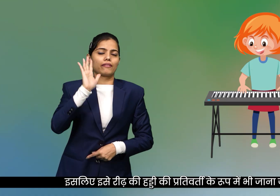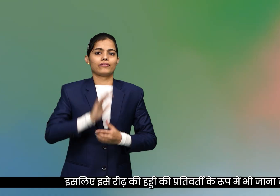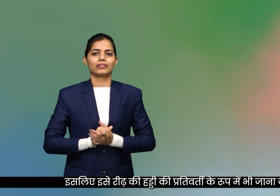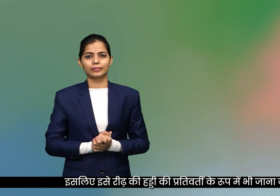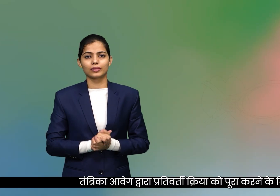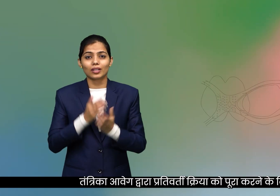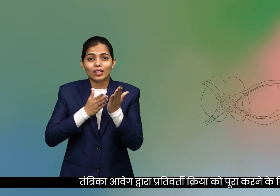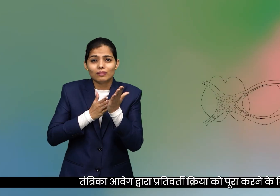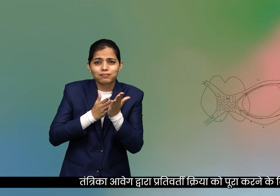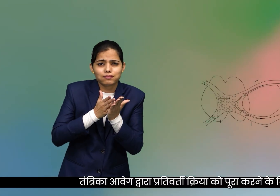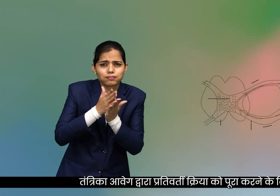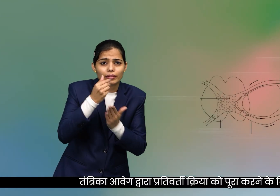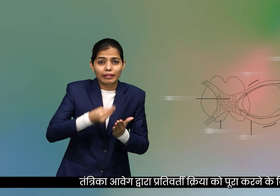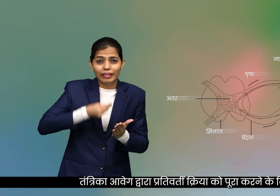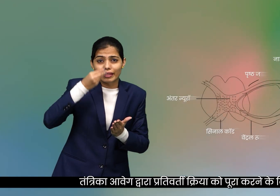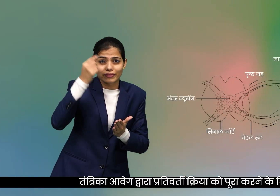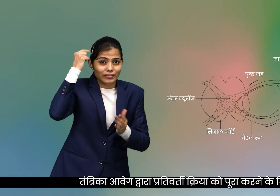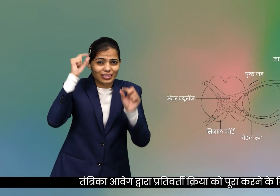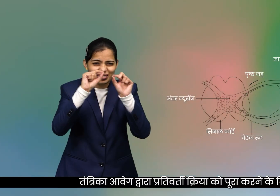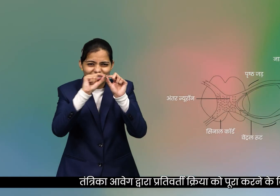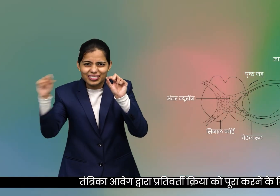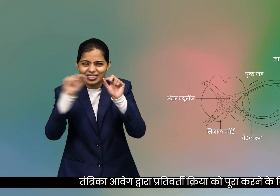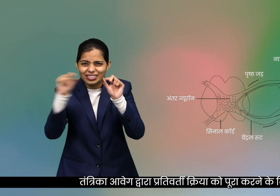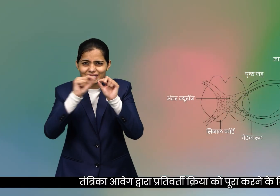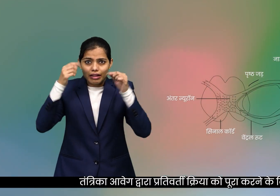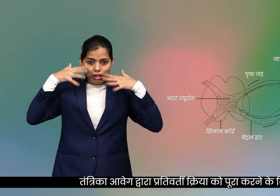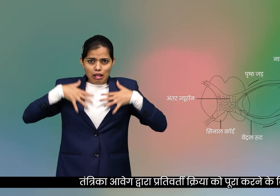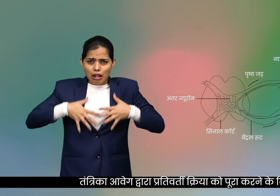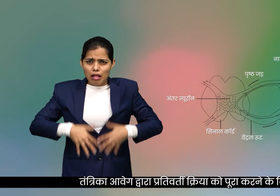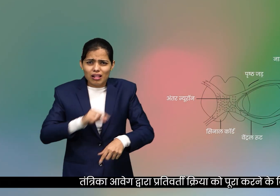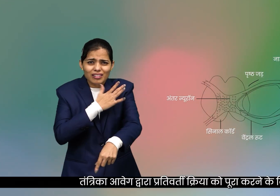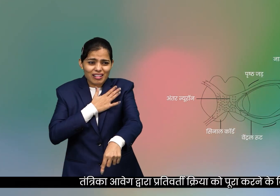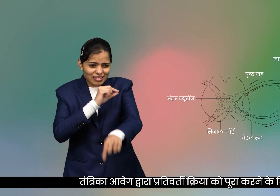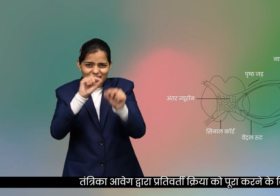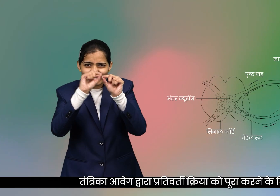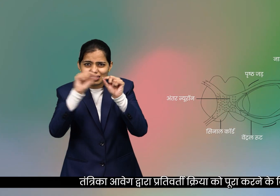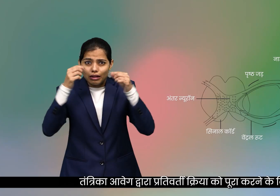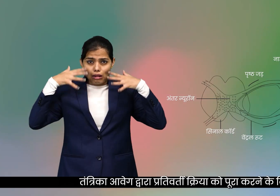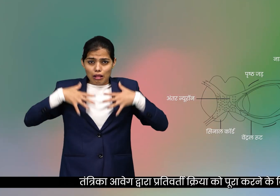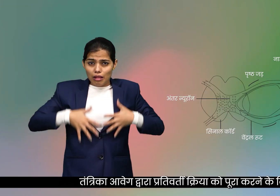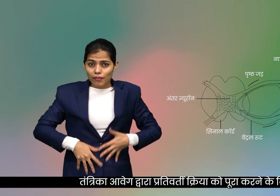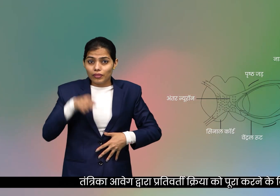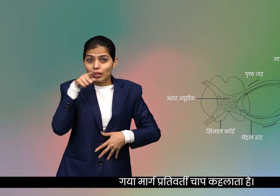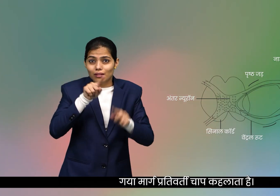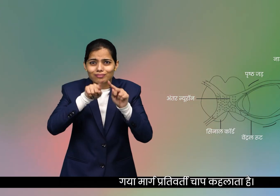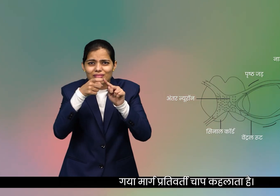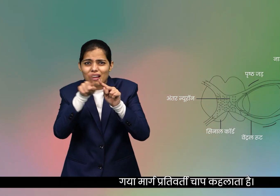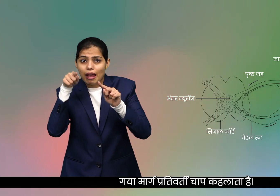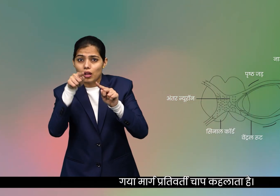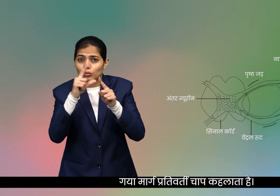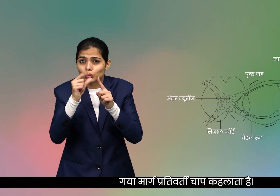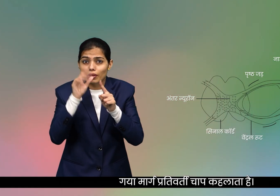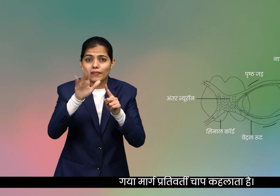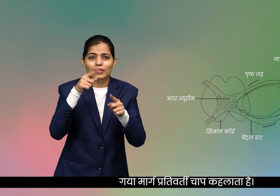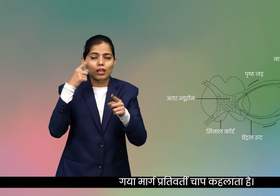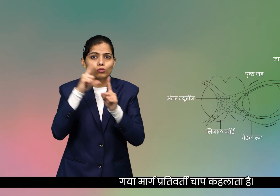जाता है। तंत्रिका आवेग द्वारा प्रतिवर्ती क्रिया को पूरा करने के लिए गया